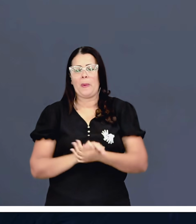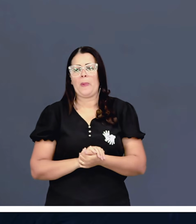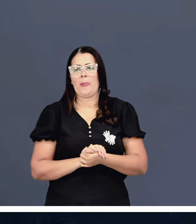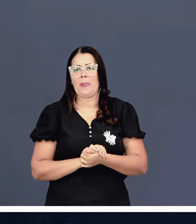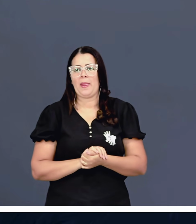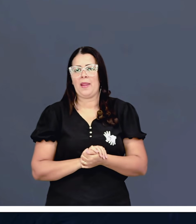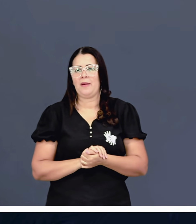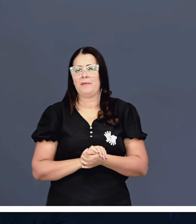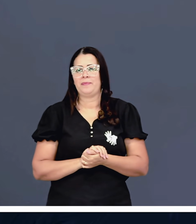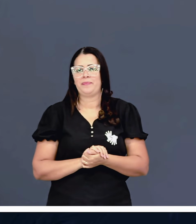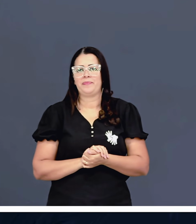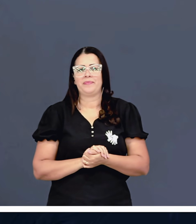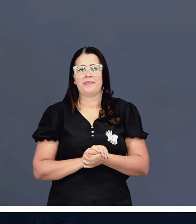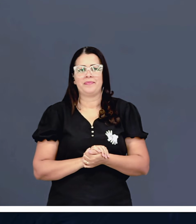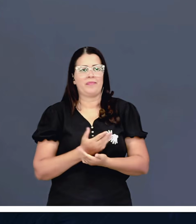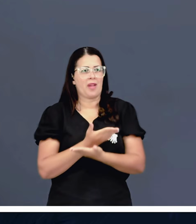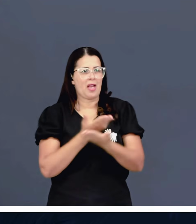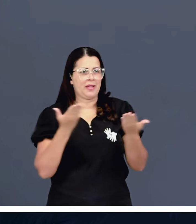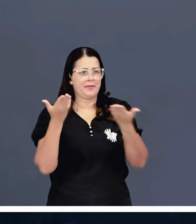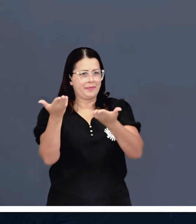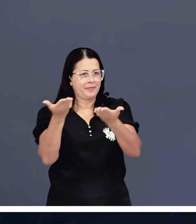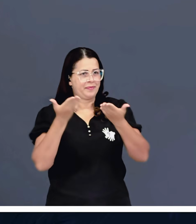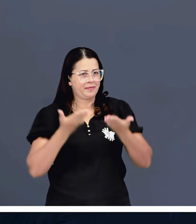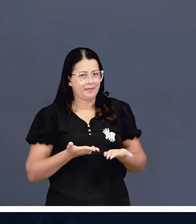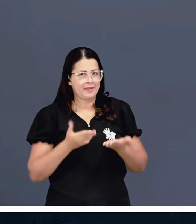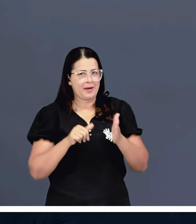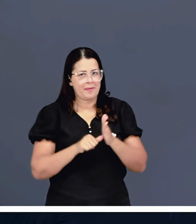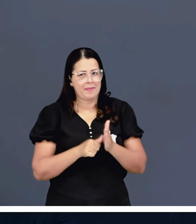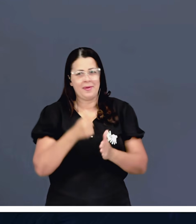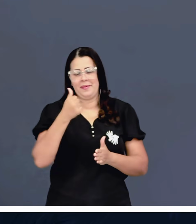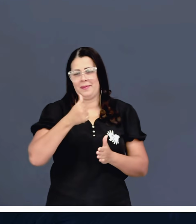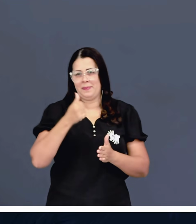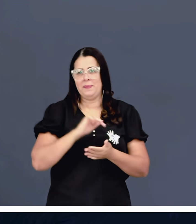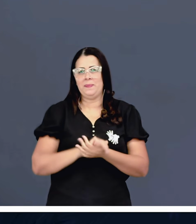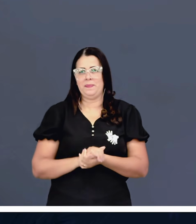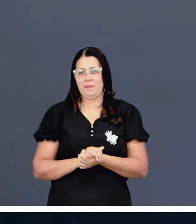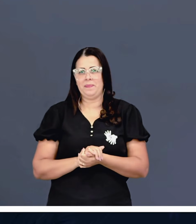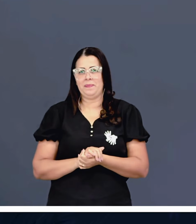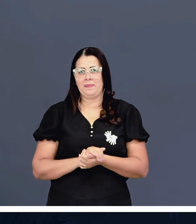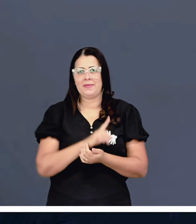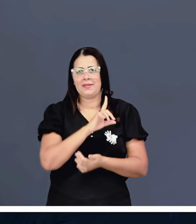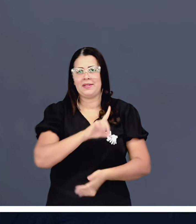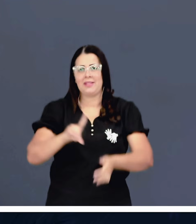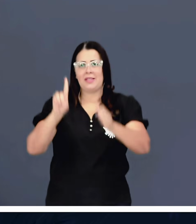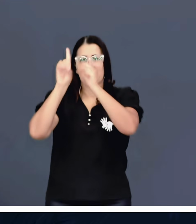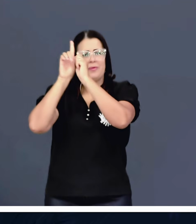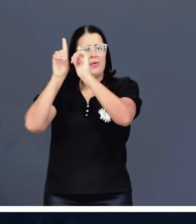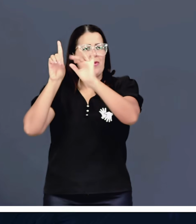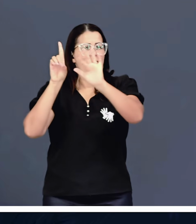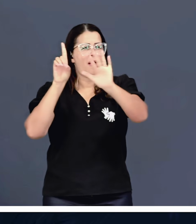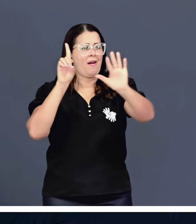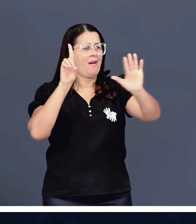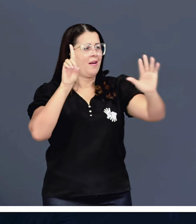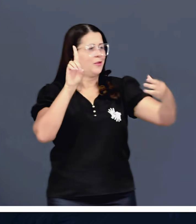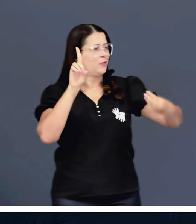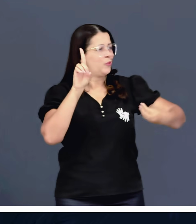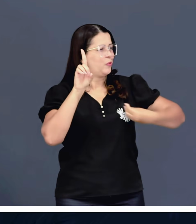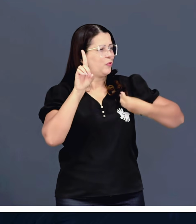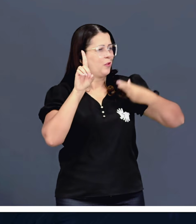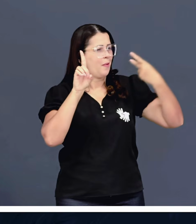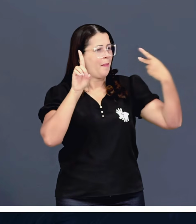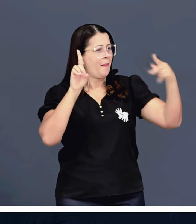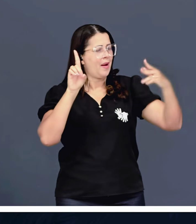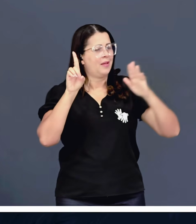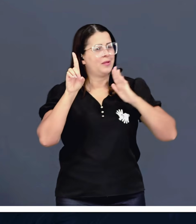desejar àqueles que estão nos visitando pela primeira vez, que Deus esteja enchendo o seu coração de